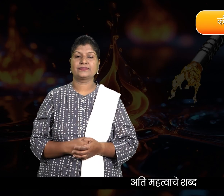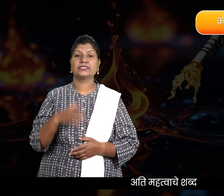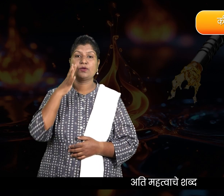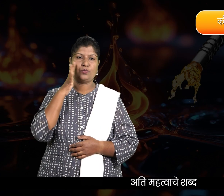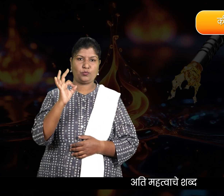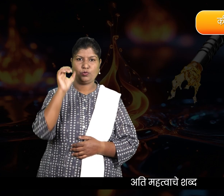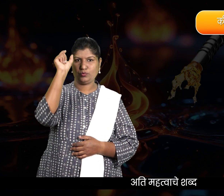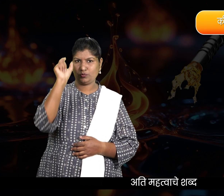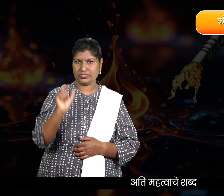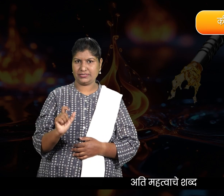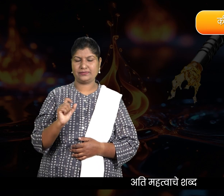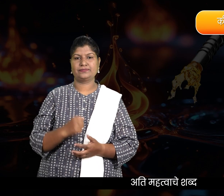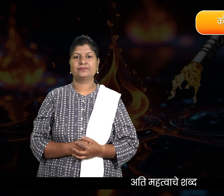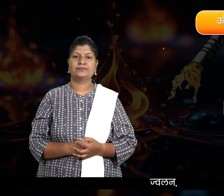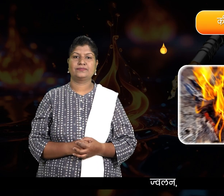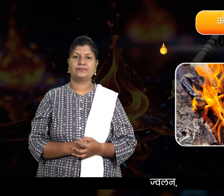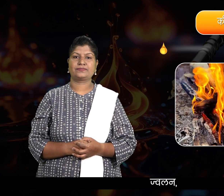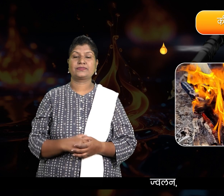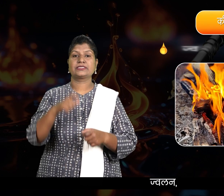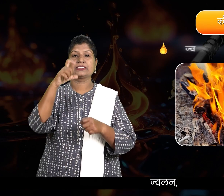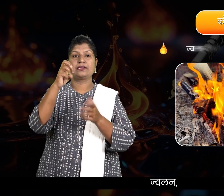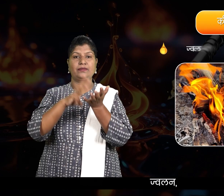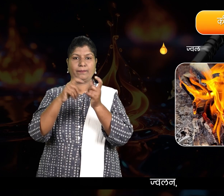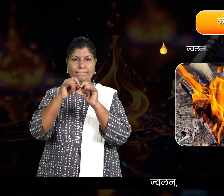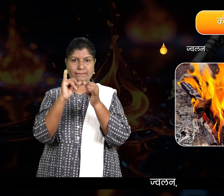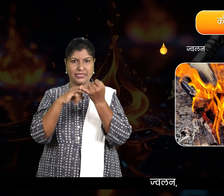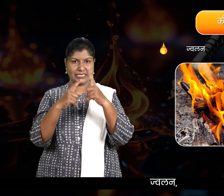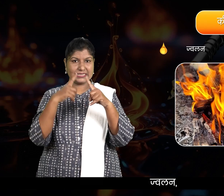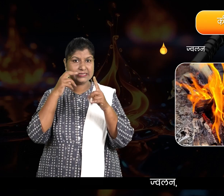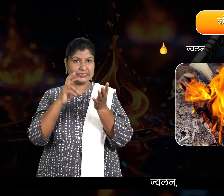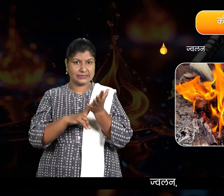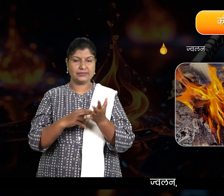कीवर्ड, अतिमहत्वाचे शब्द: ज्वलन,